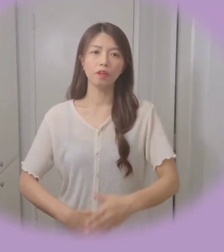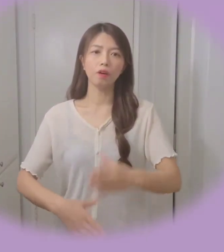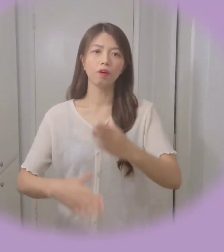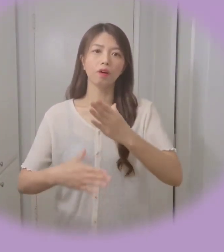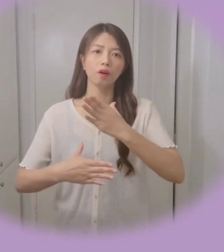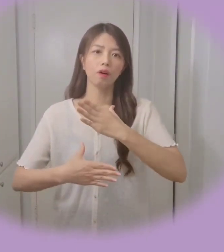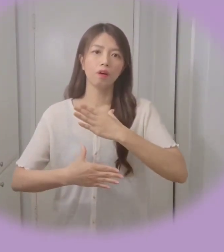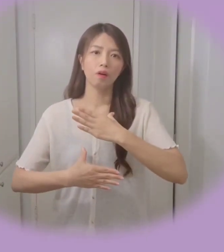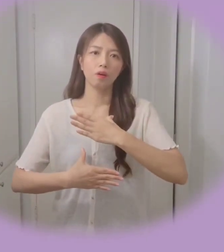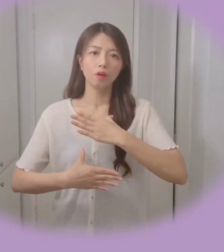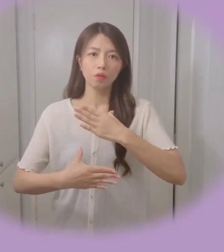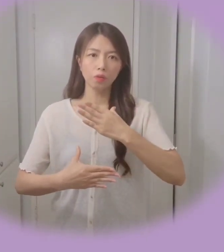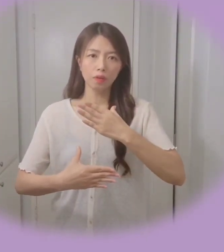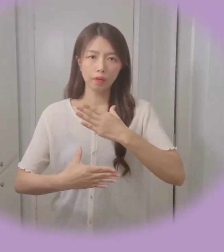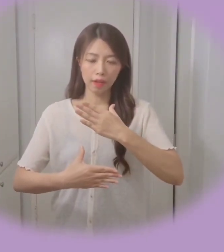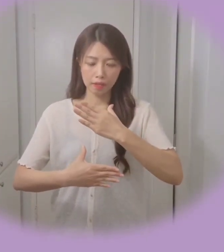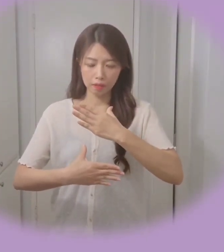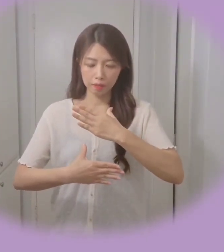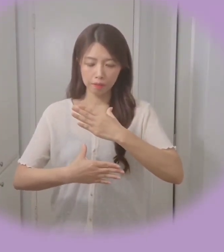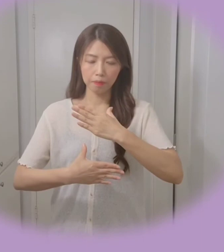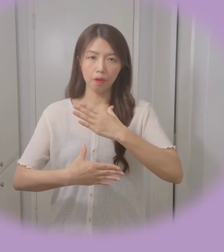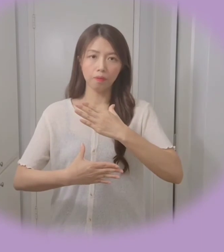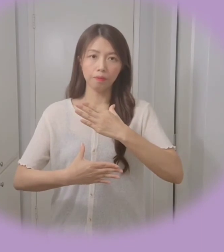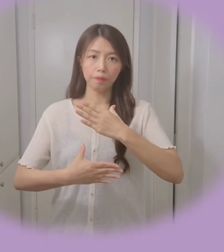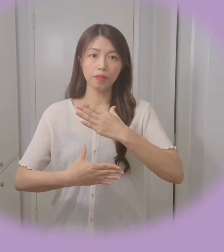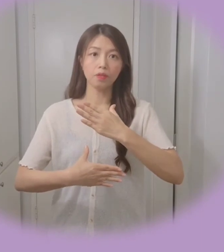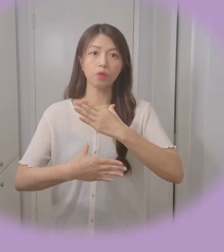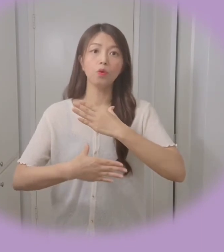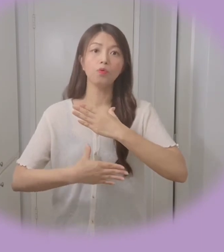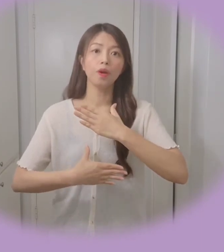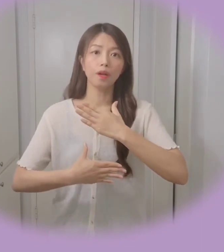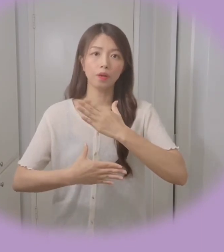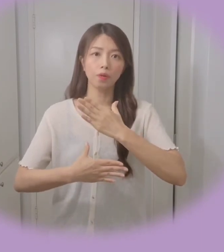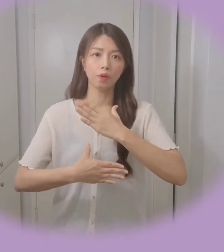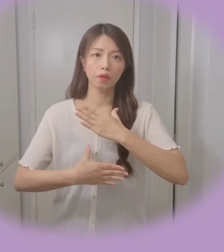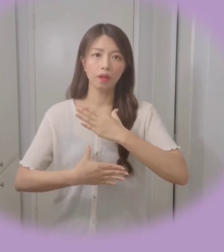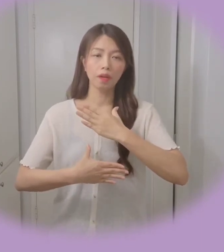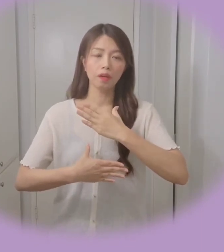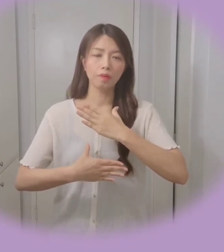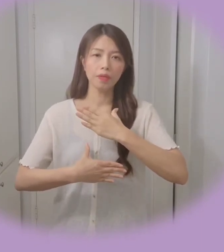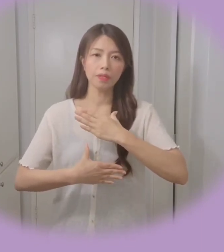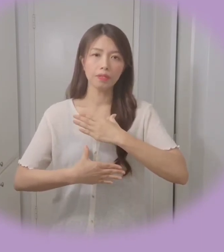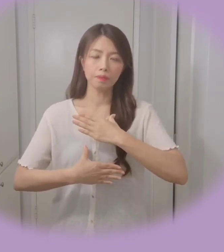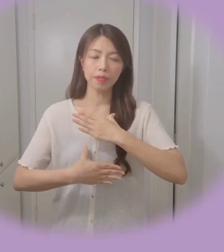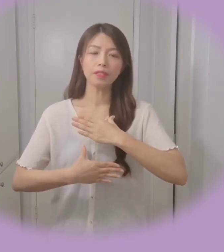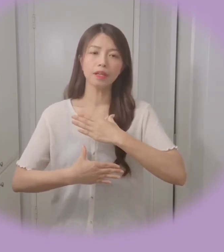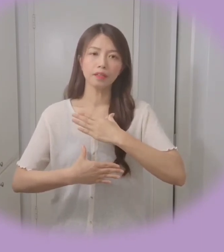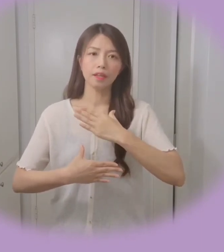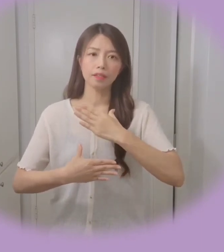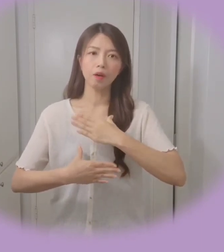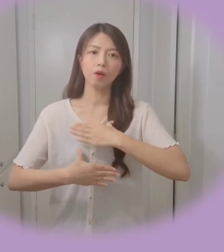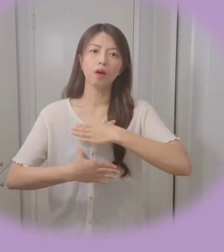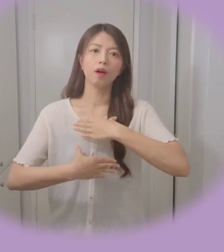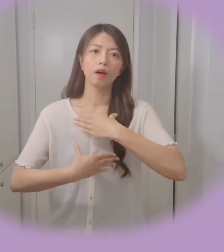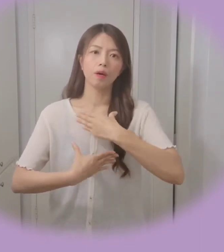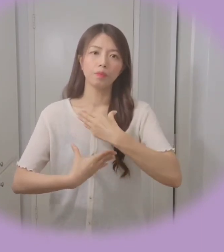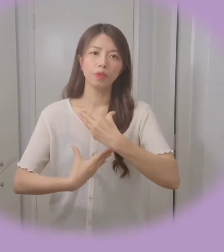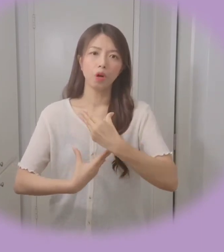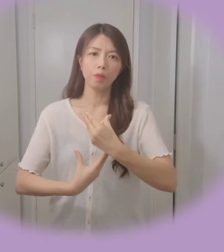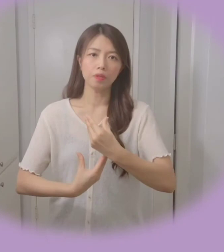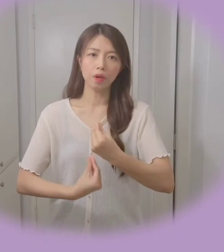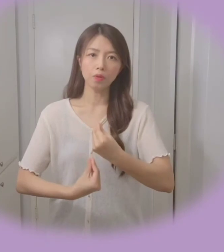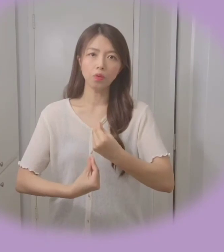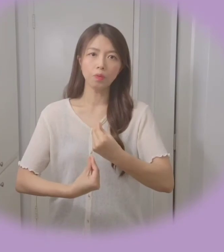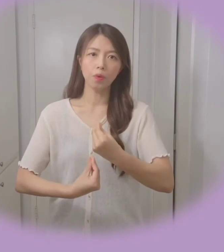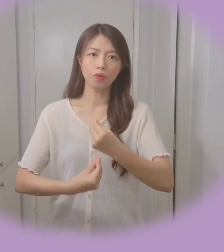뜻의 수어는요. 손을 가슴 있는 쪽 위아래로 이렇게 피신 상태에서